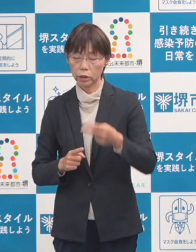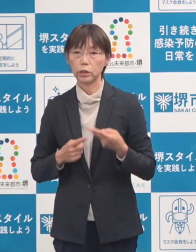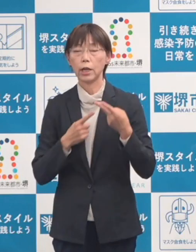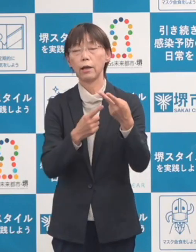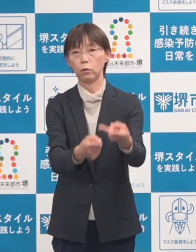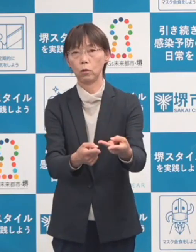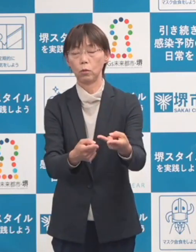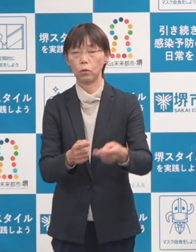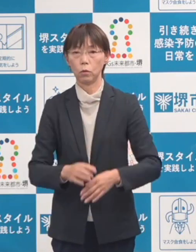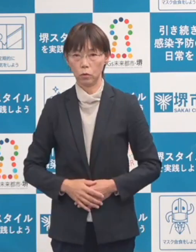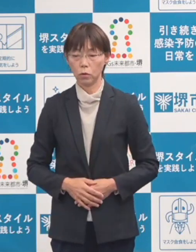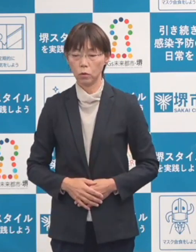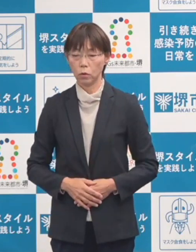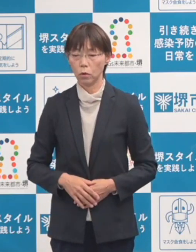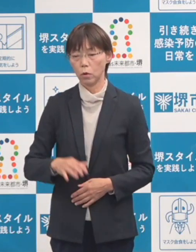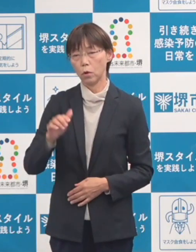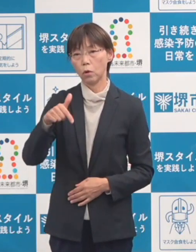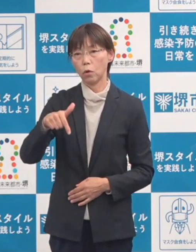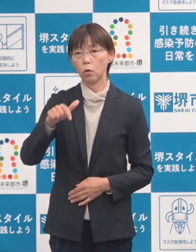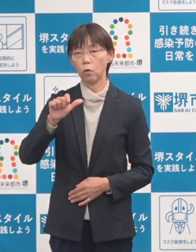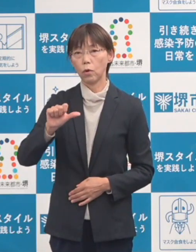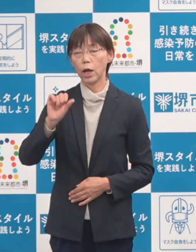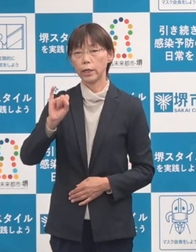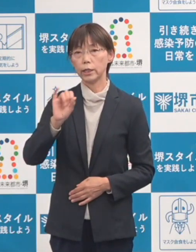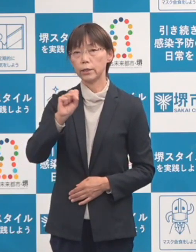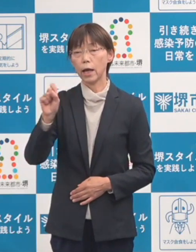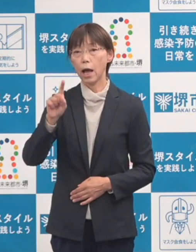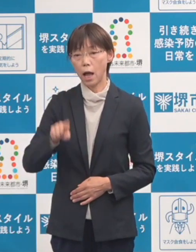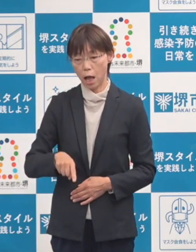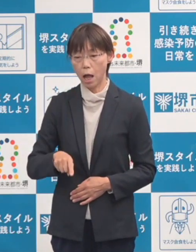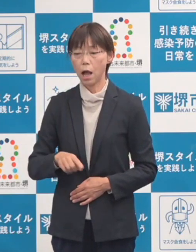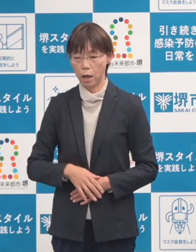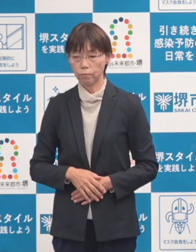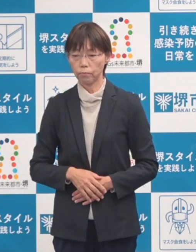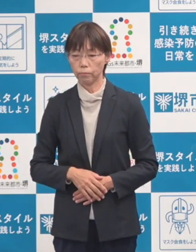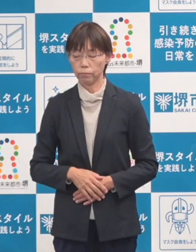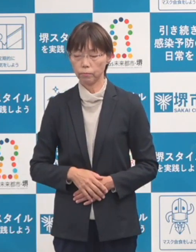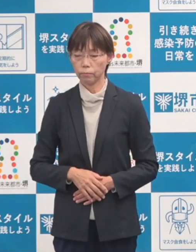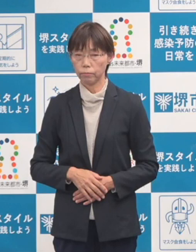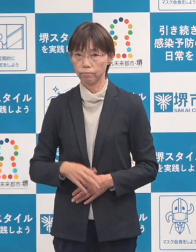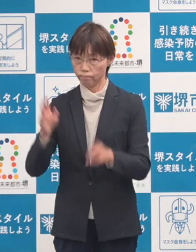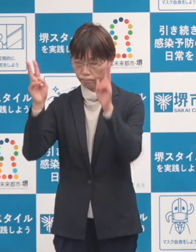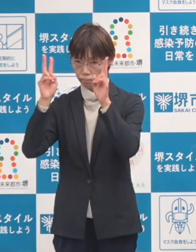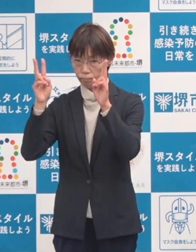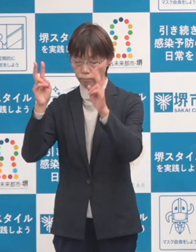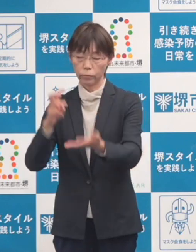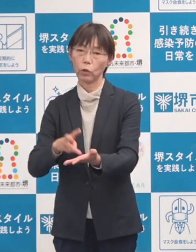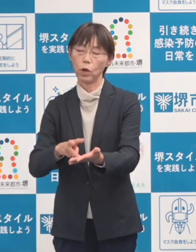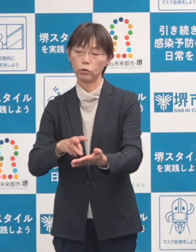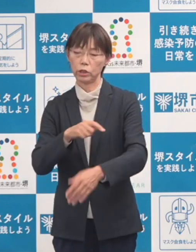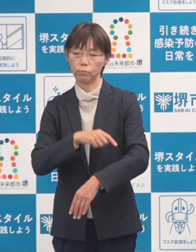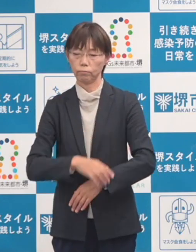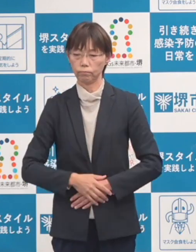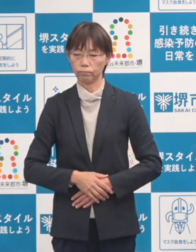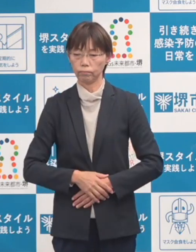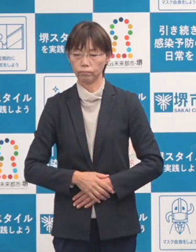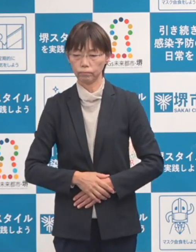いたします。ファイザー社製の予防接種ワクチンの